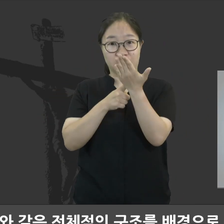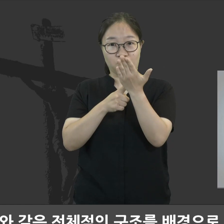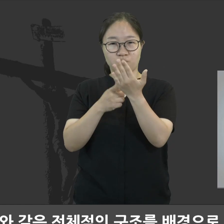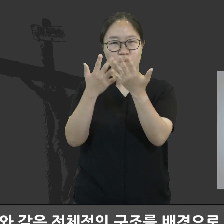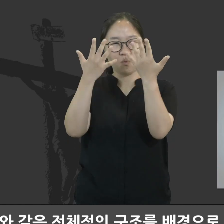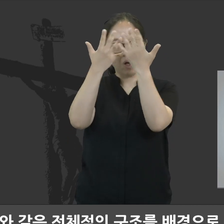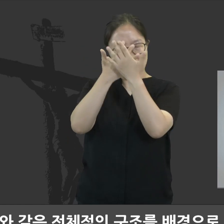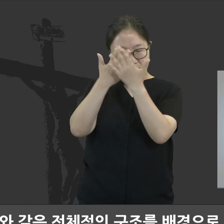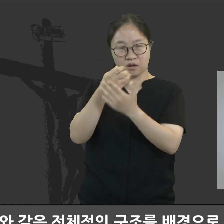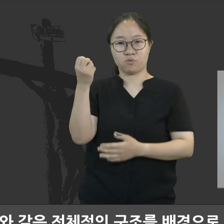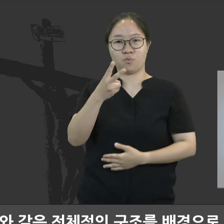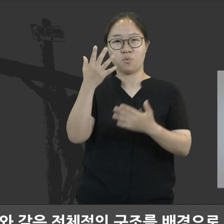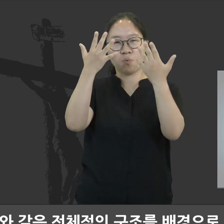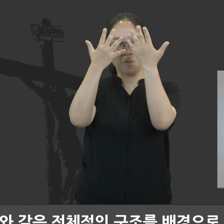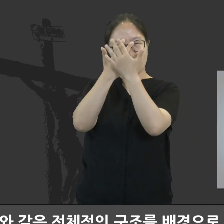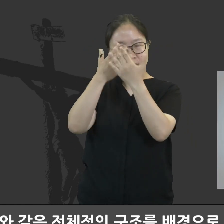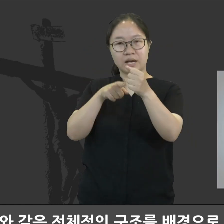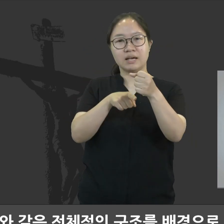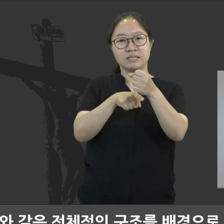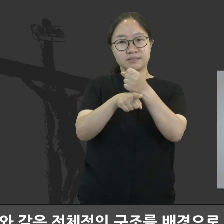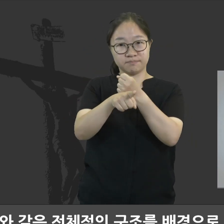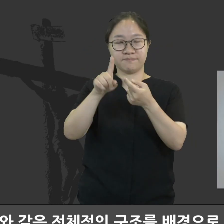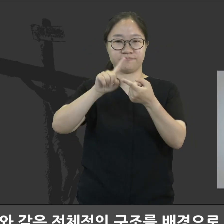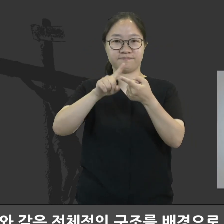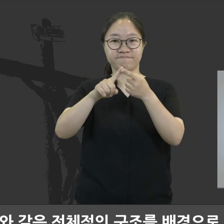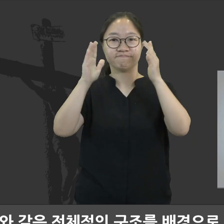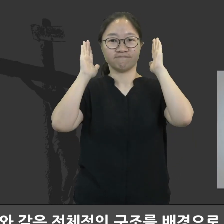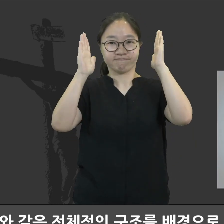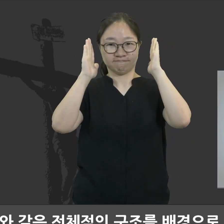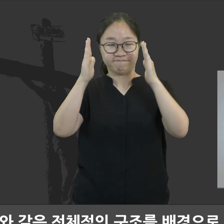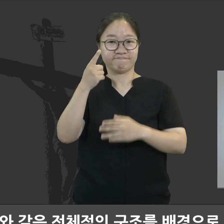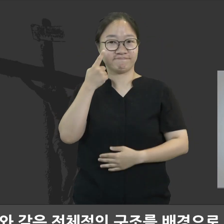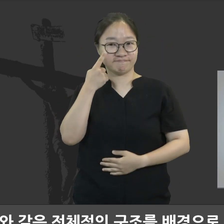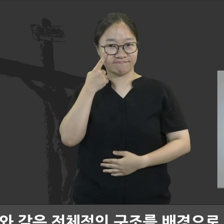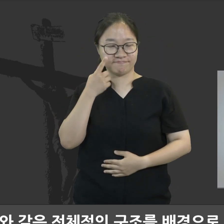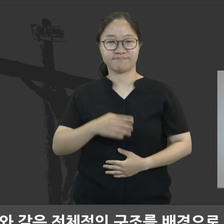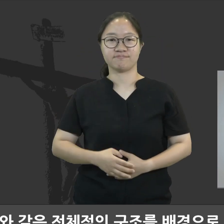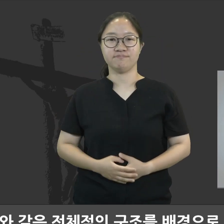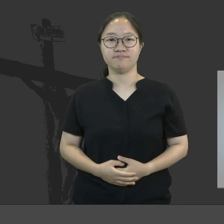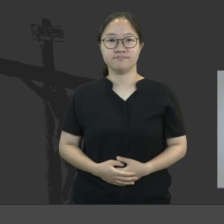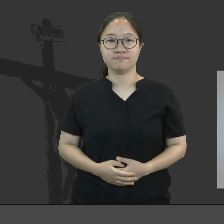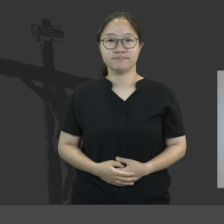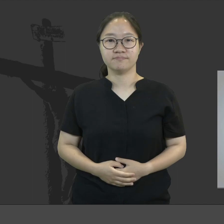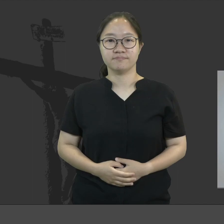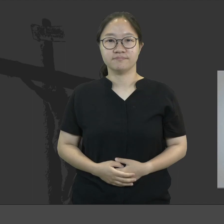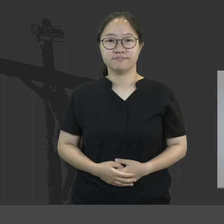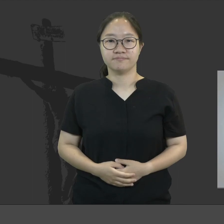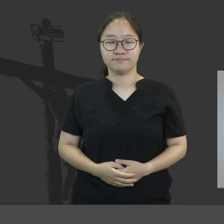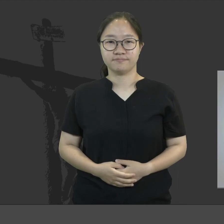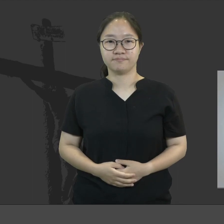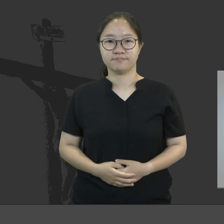주요 환상들과 그 환상들이 지니는 의미를 살펴보겠습니다.